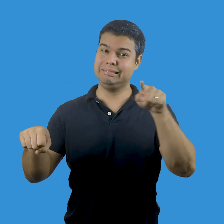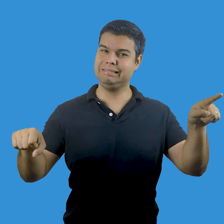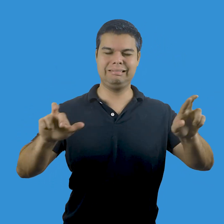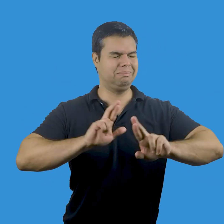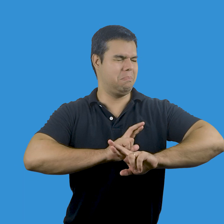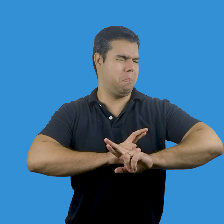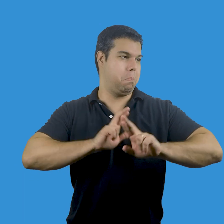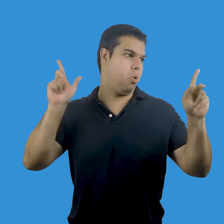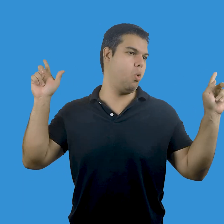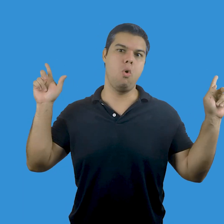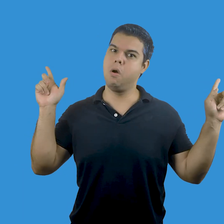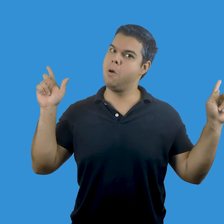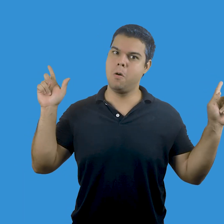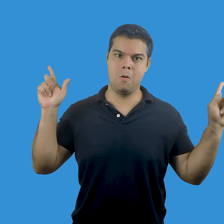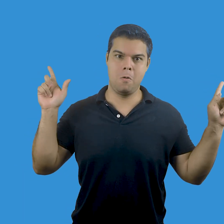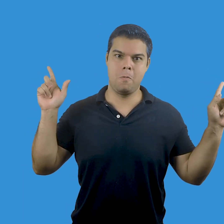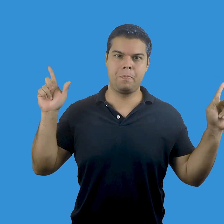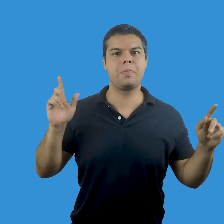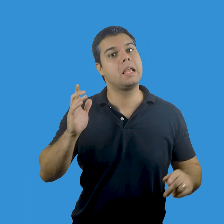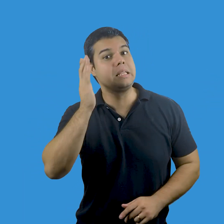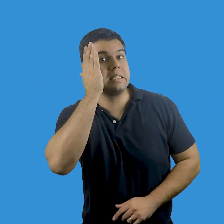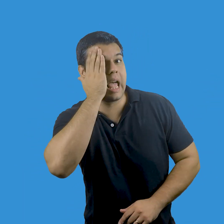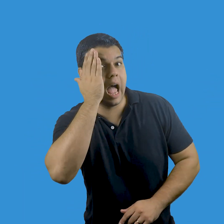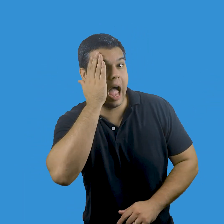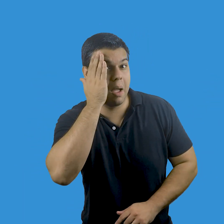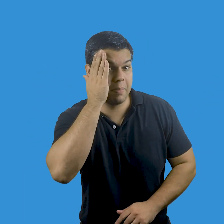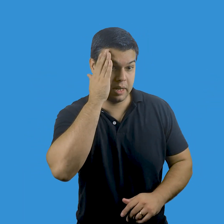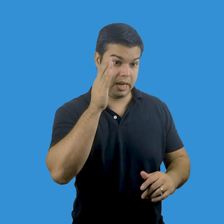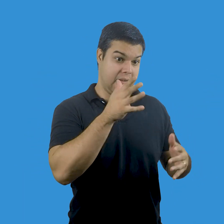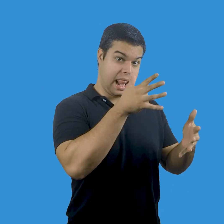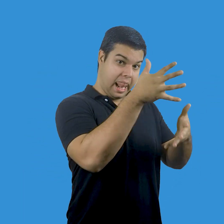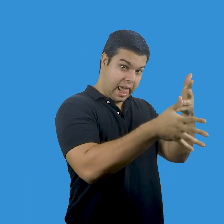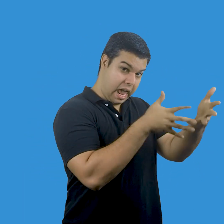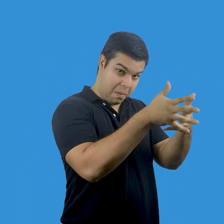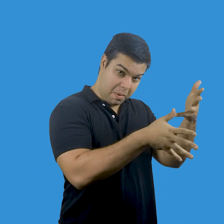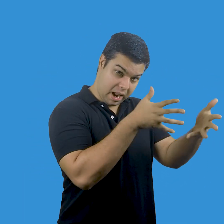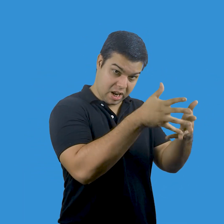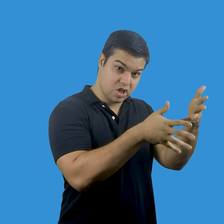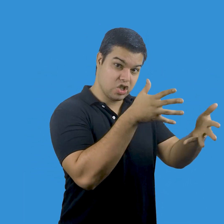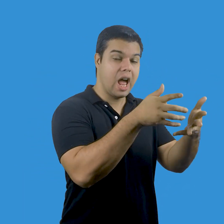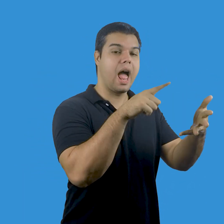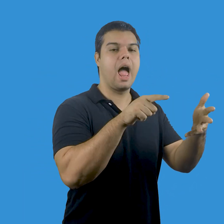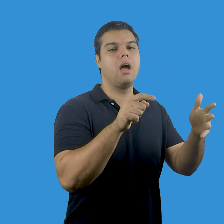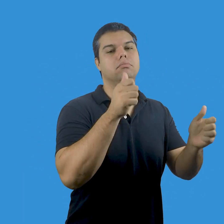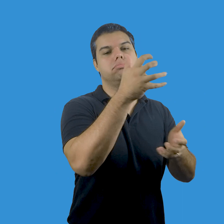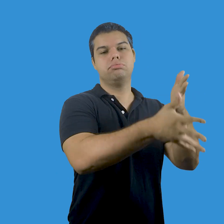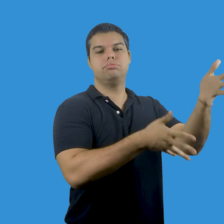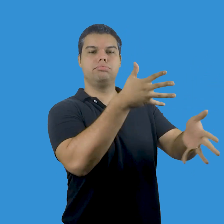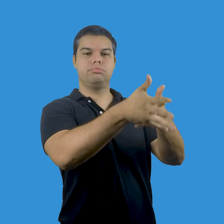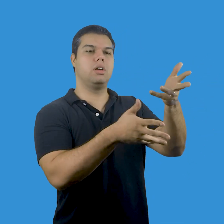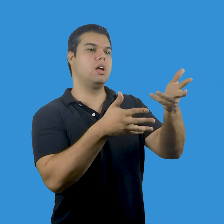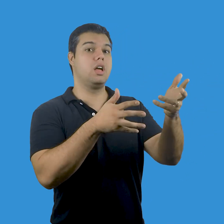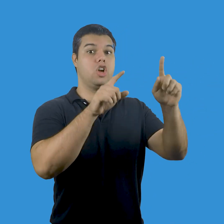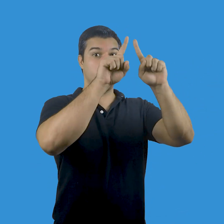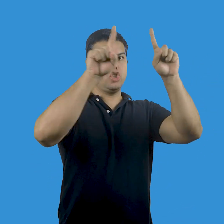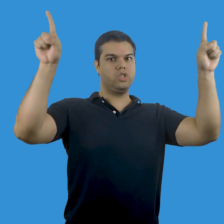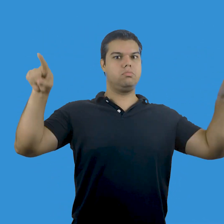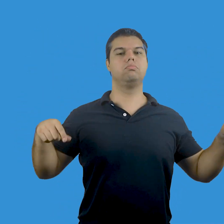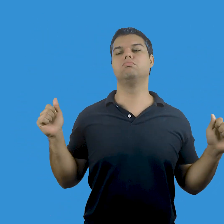muito diferente. Ou seja, é uma língua sem grafia e produzida no espaço. Ela